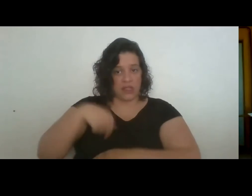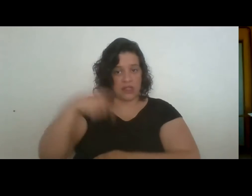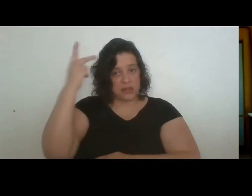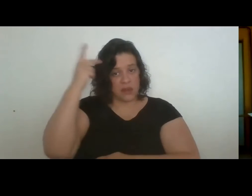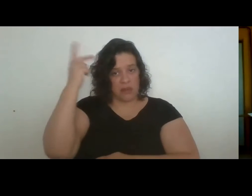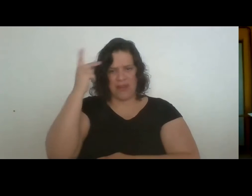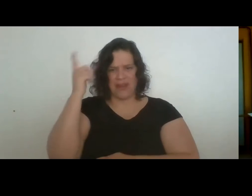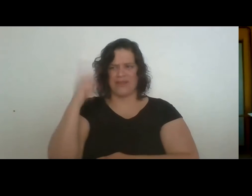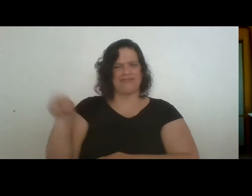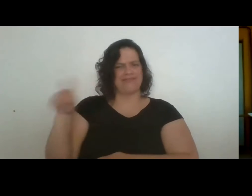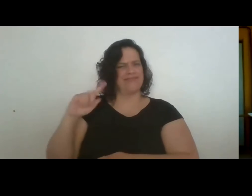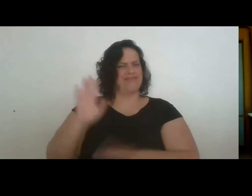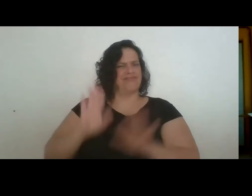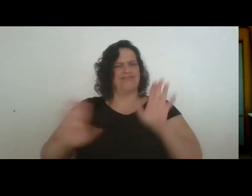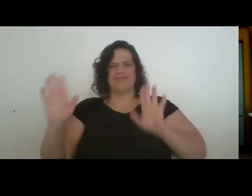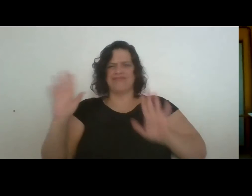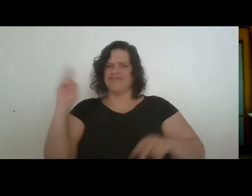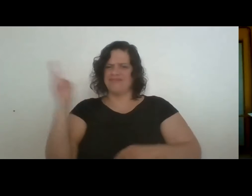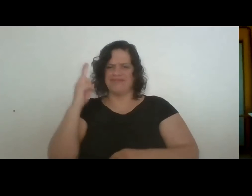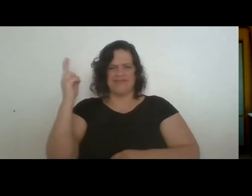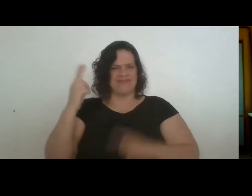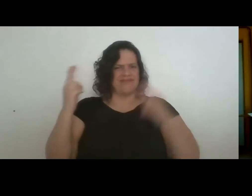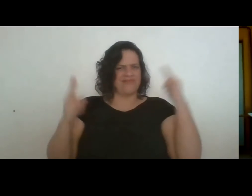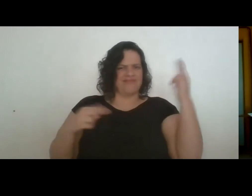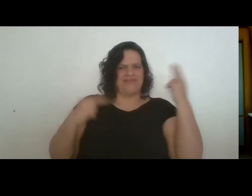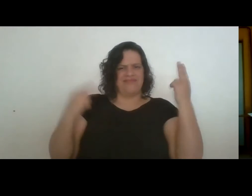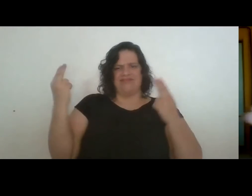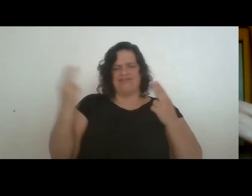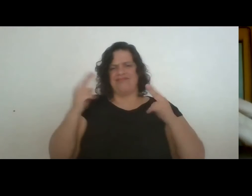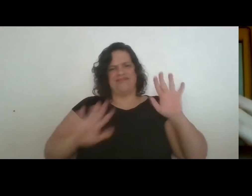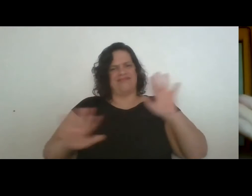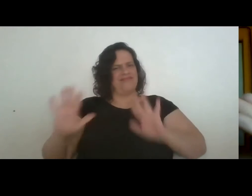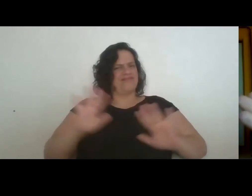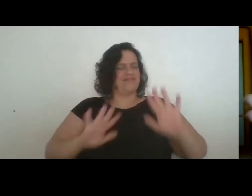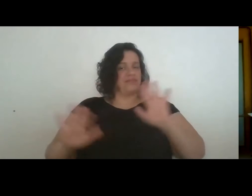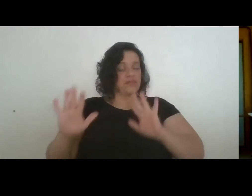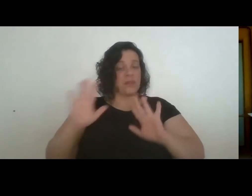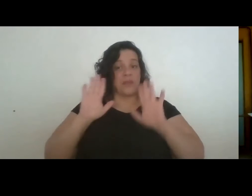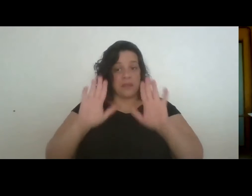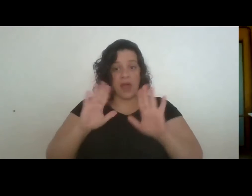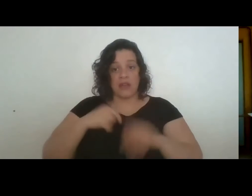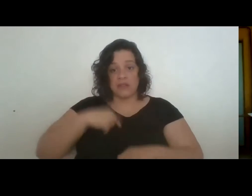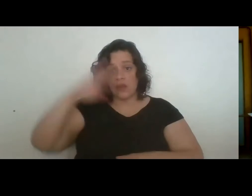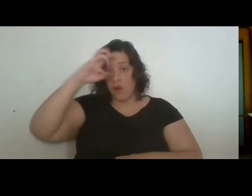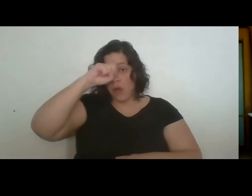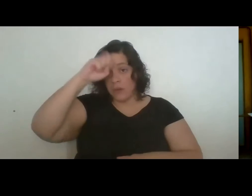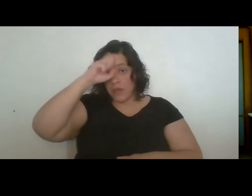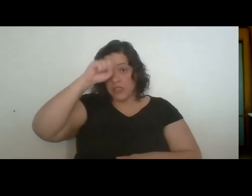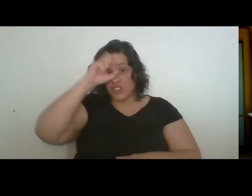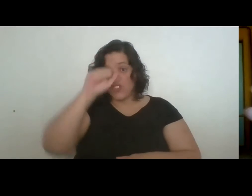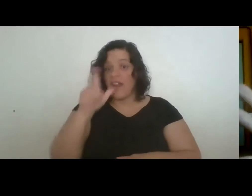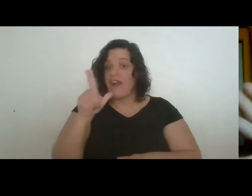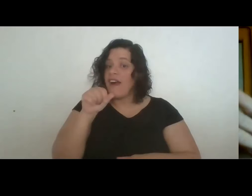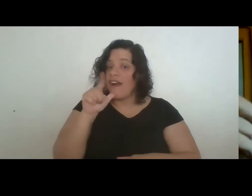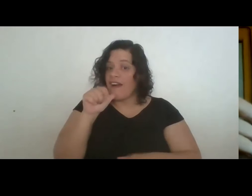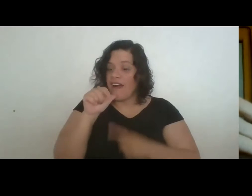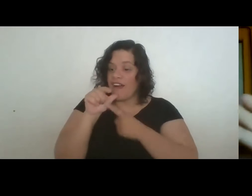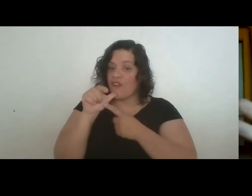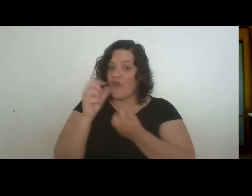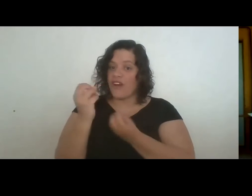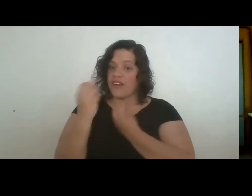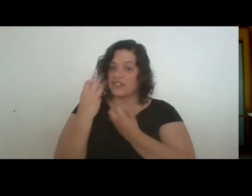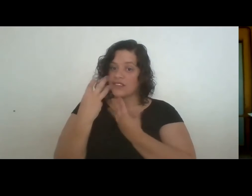resistência. E uma das coisas que eu aprendi com a água é que a água, quando encontra